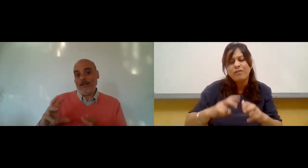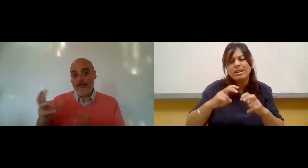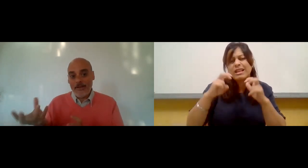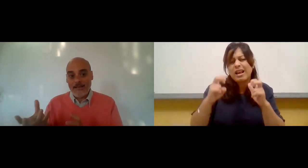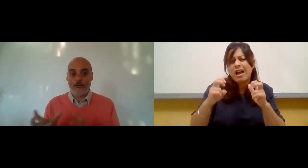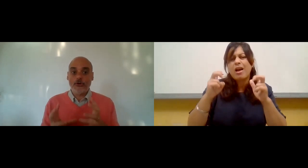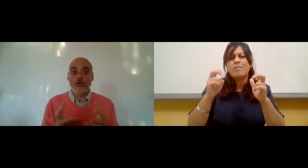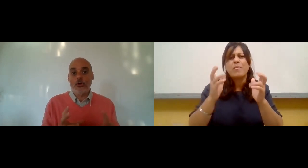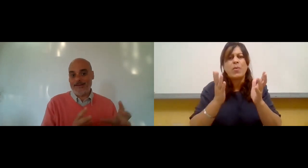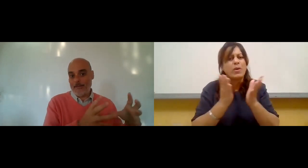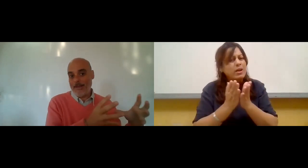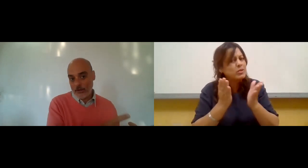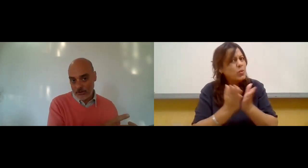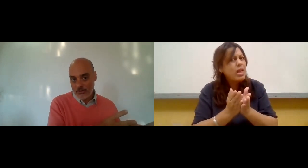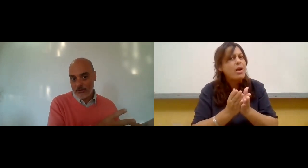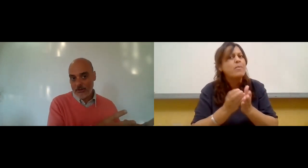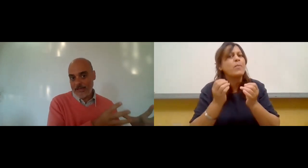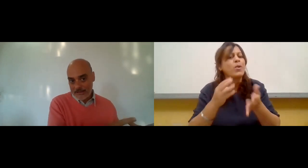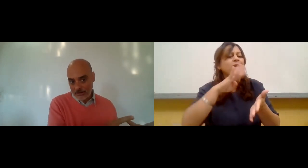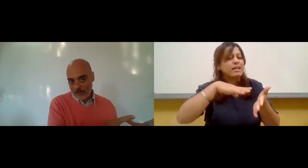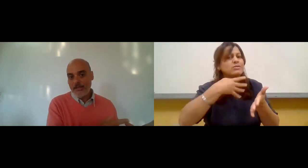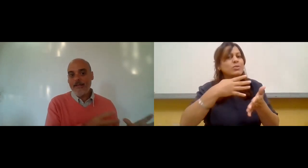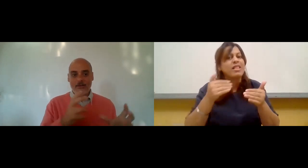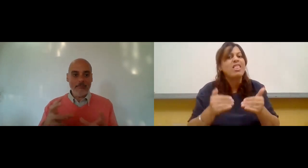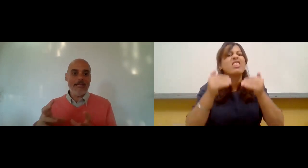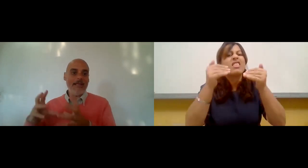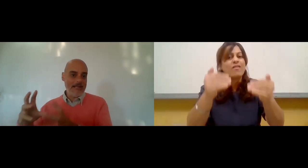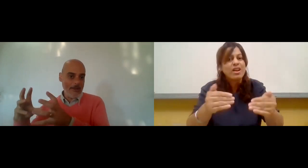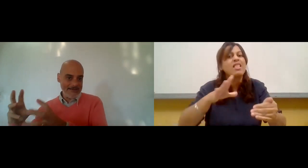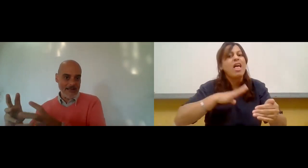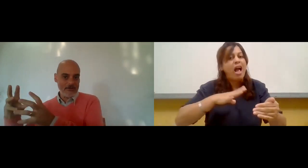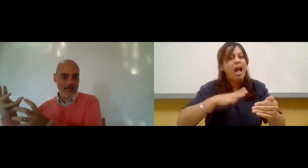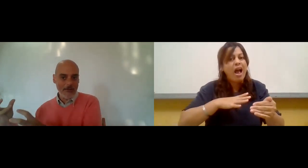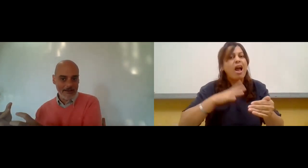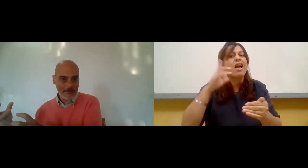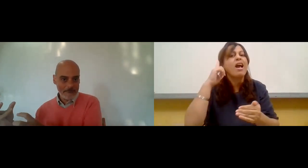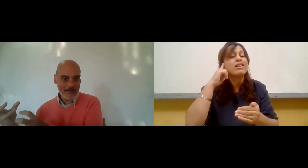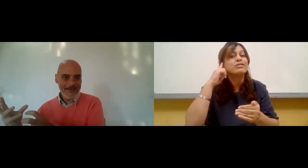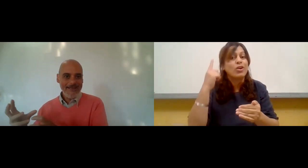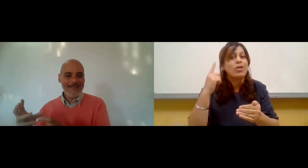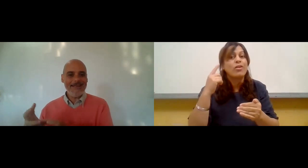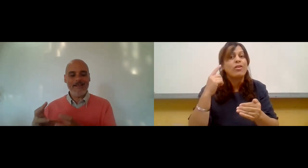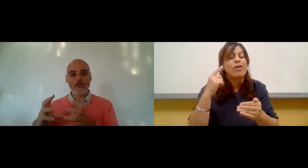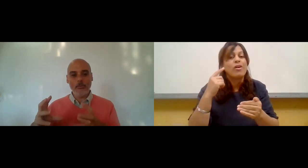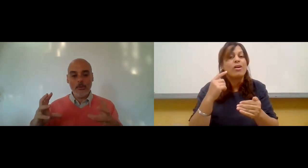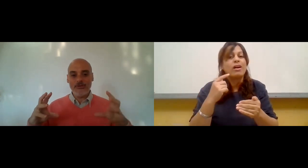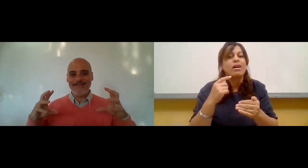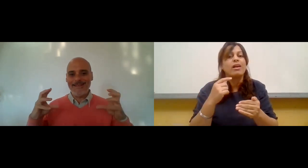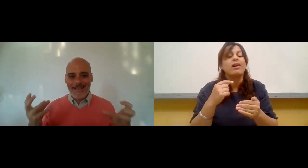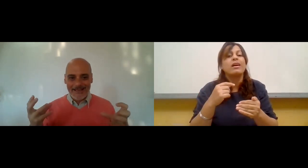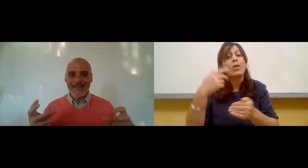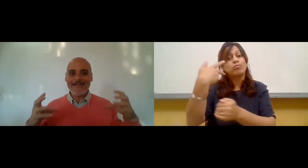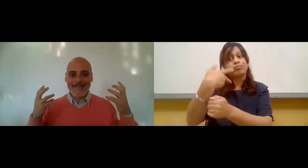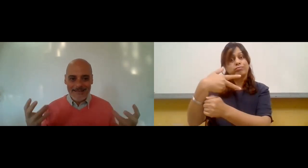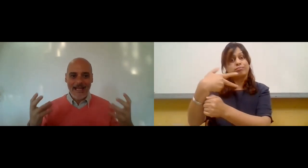que la textualidad diferida no solo es en español escrito, sino también en lengua de señas visograbada, es que nosotros pudimos